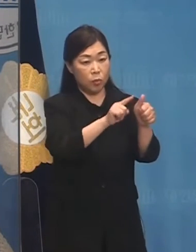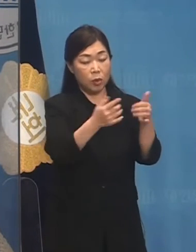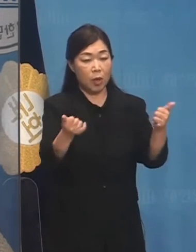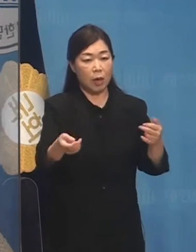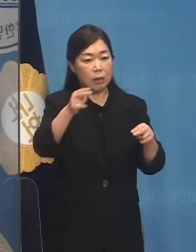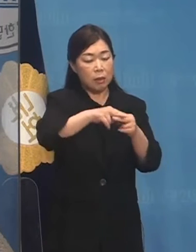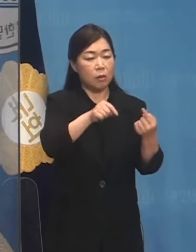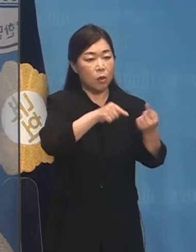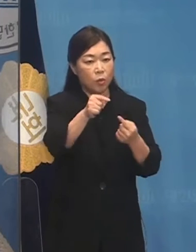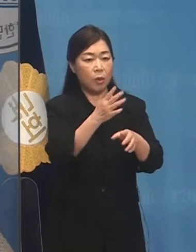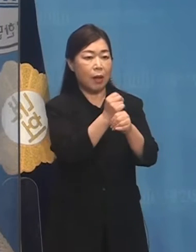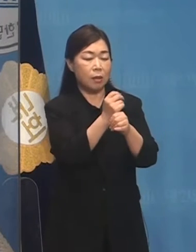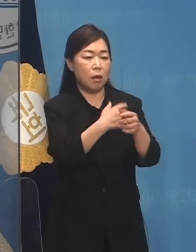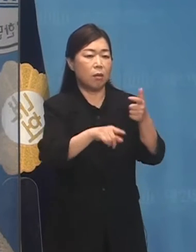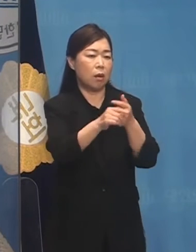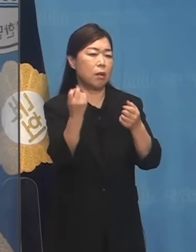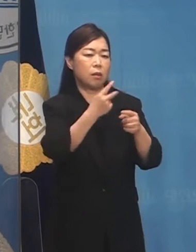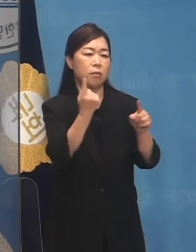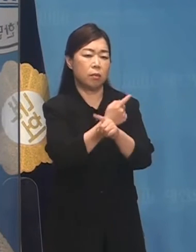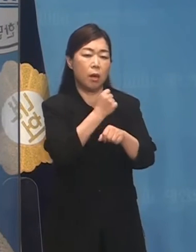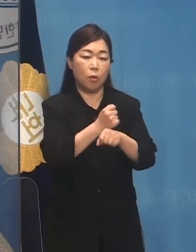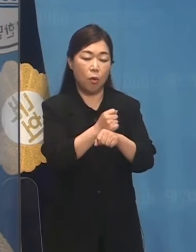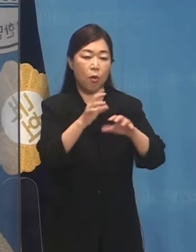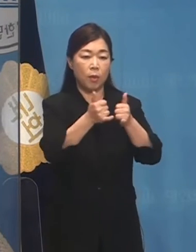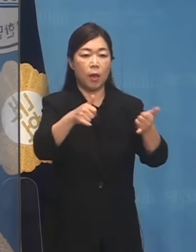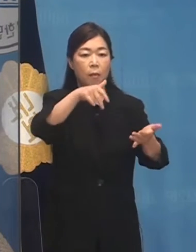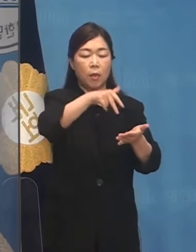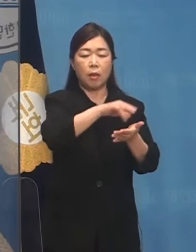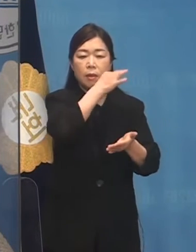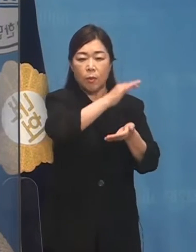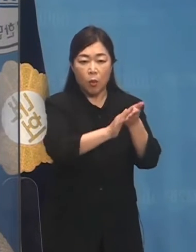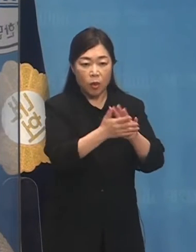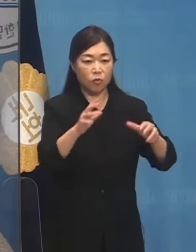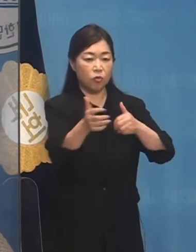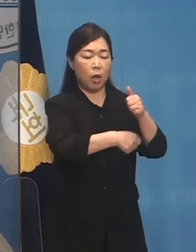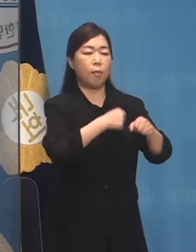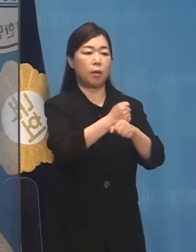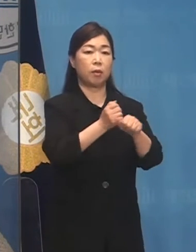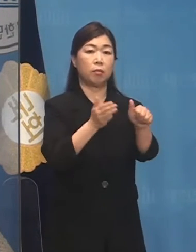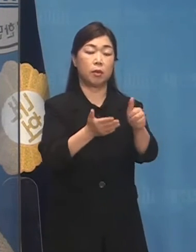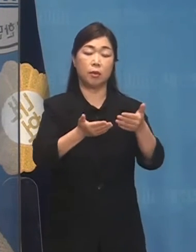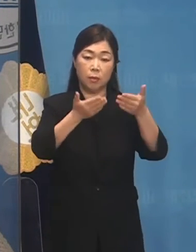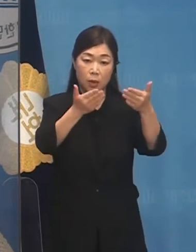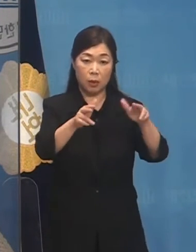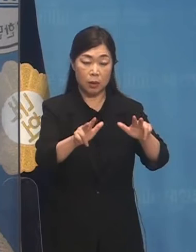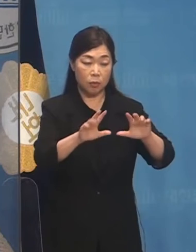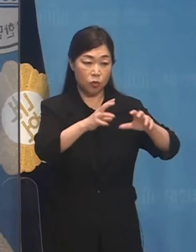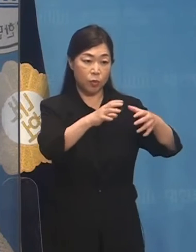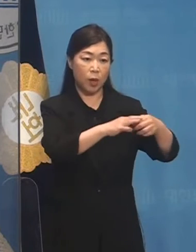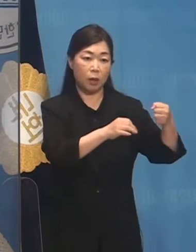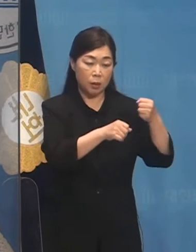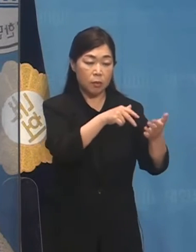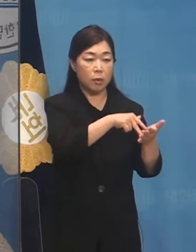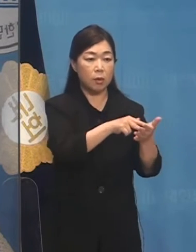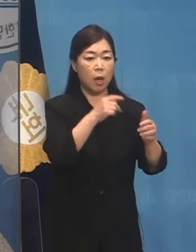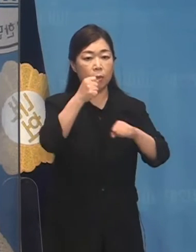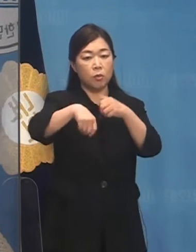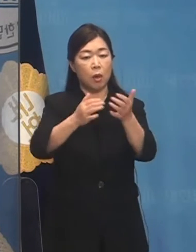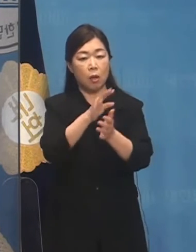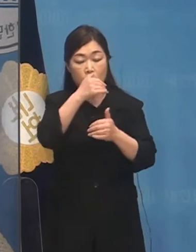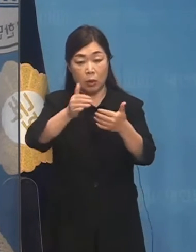국민 앞에 부끄럽지 않은 국회를 만들 것을 재차 요청합니다. 현재 국민의힘은